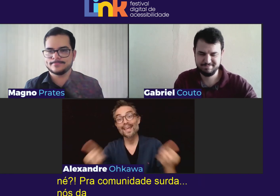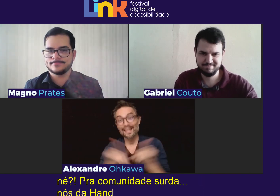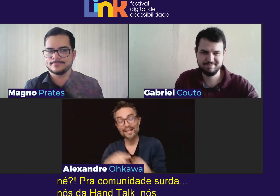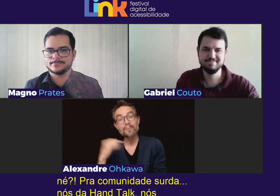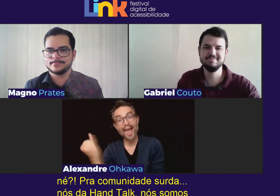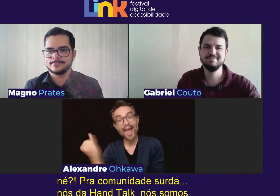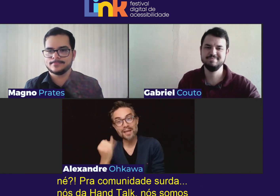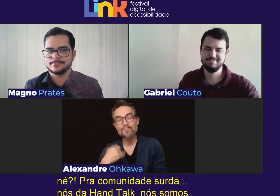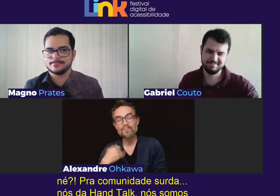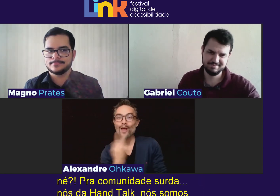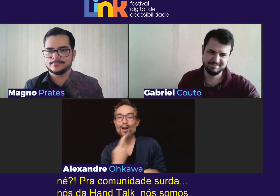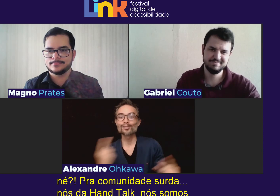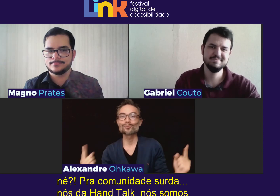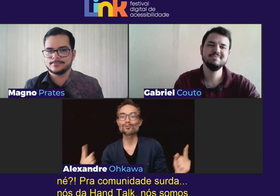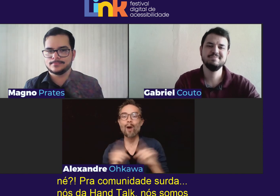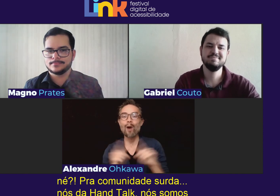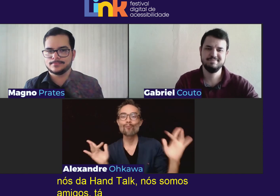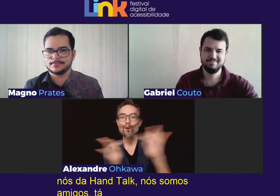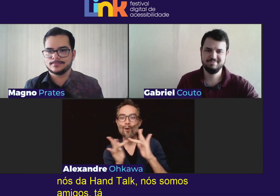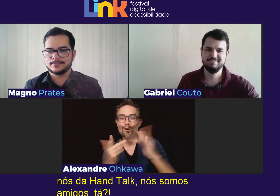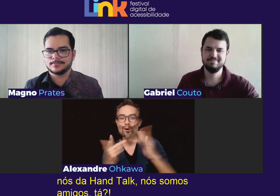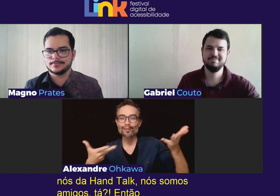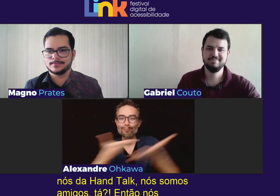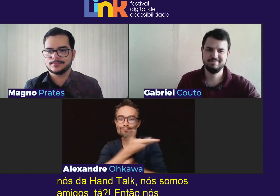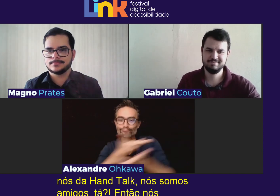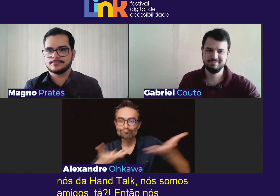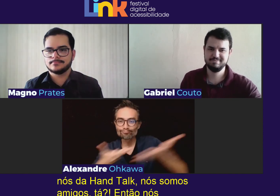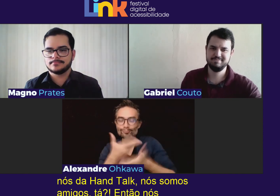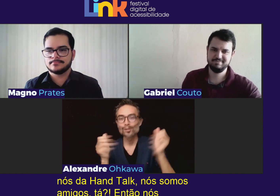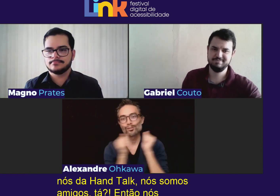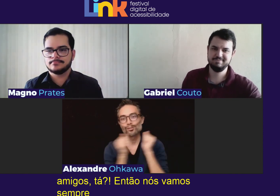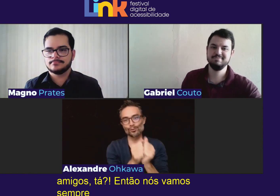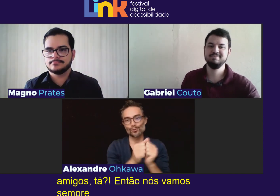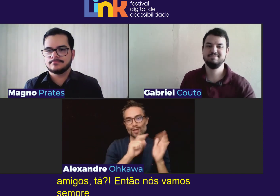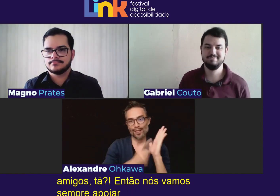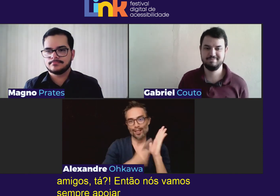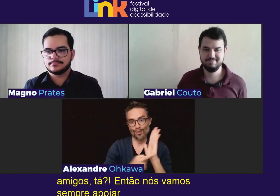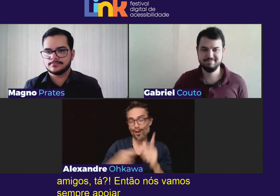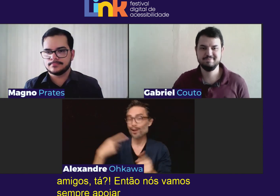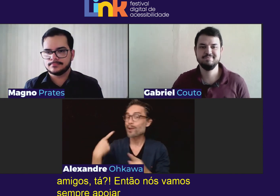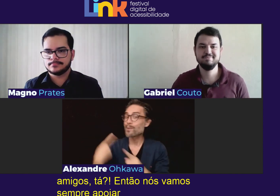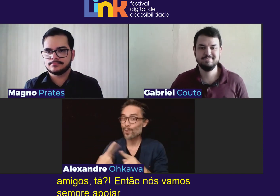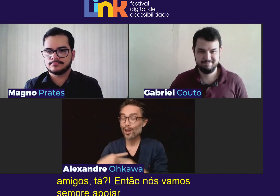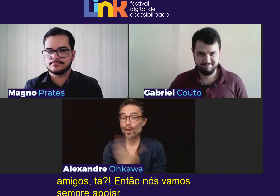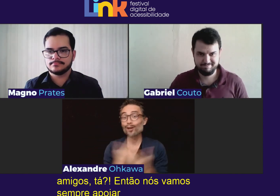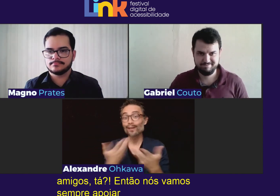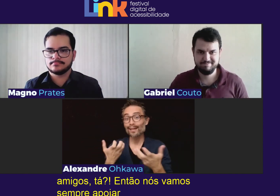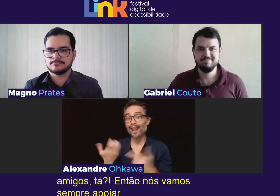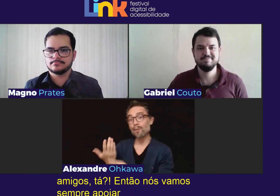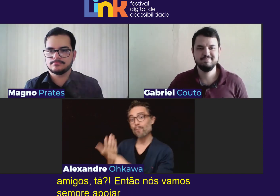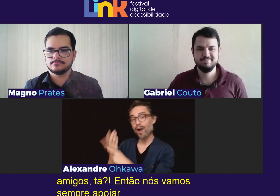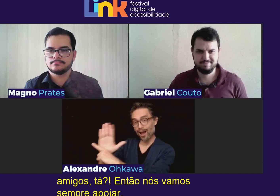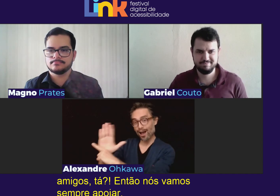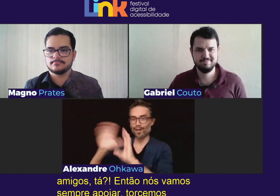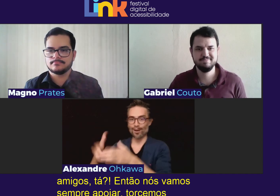amigos, tá? Então nós vamos sempre apoiar, torcemos para que evoluímos. Então, para trocar contatos, fiquem